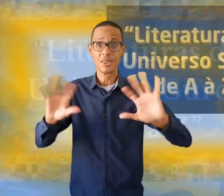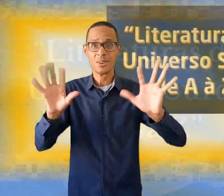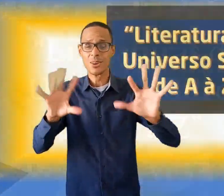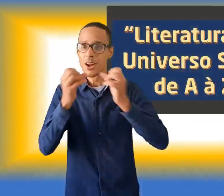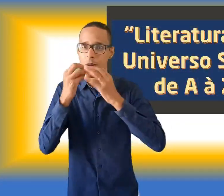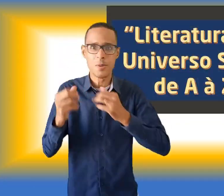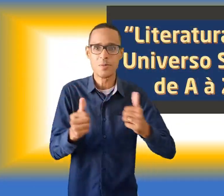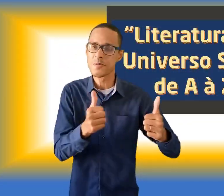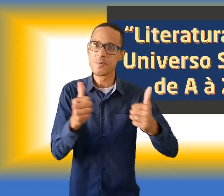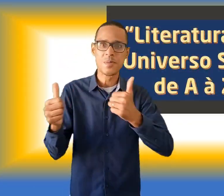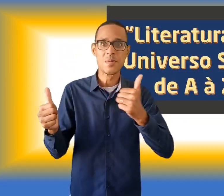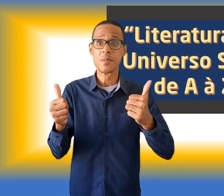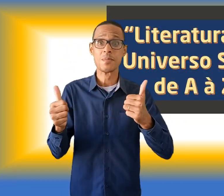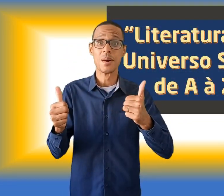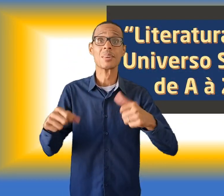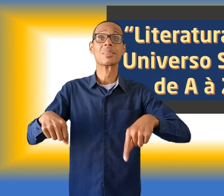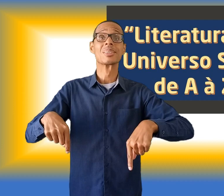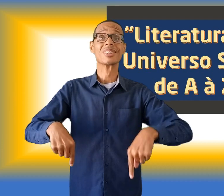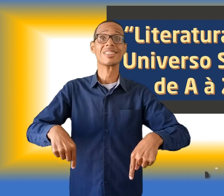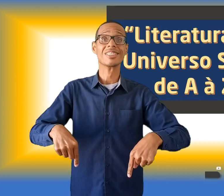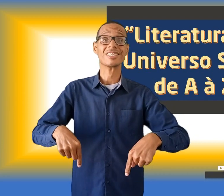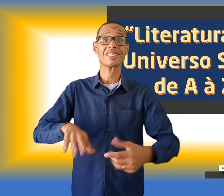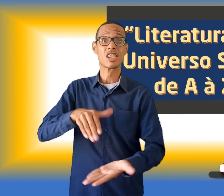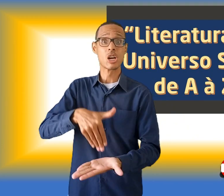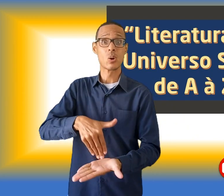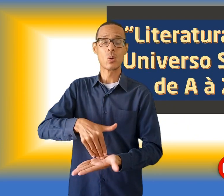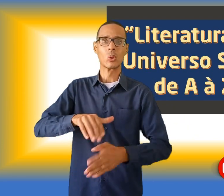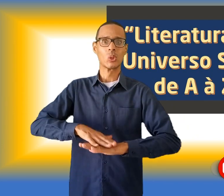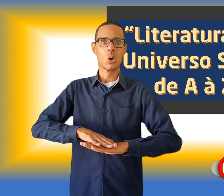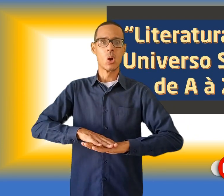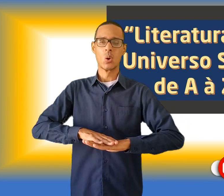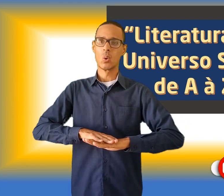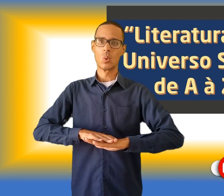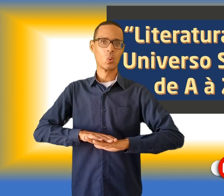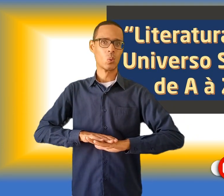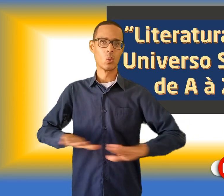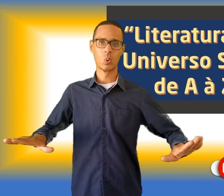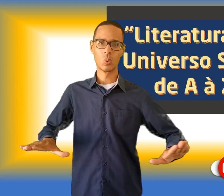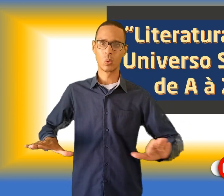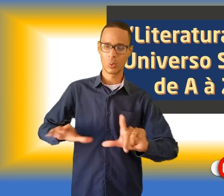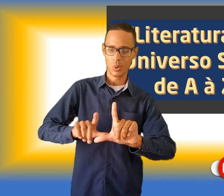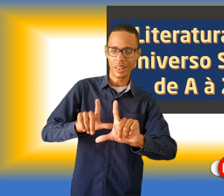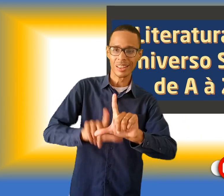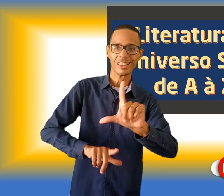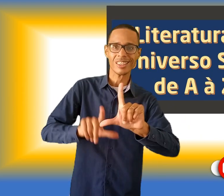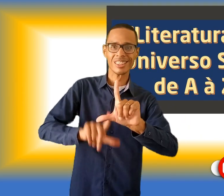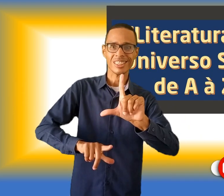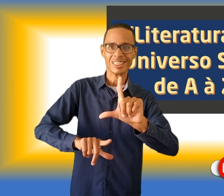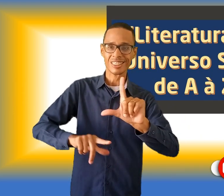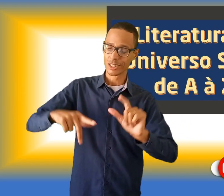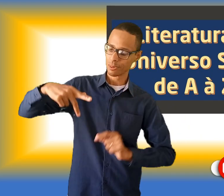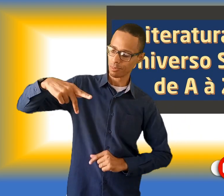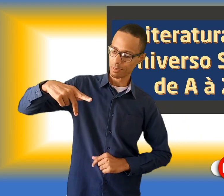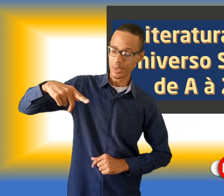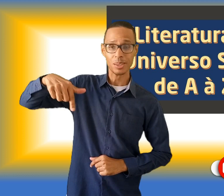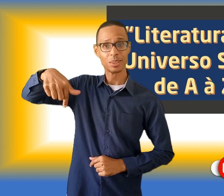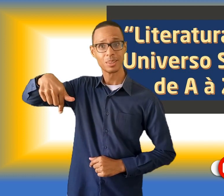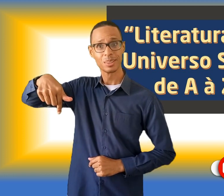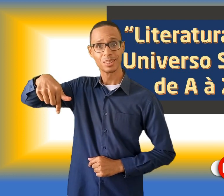Olá pessoal, tudo bem com vocês? Saiu do forno o último bloco de títulos interessantes,